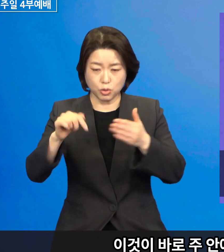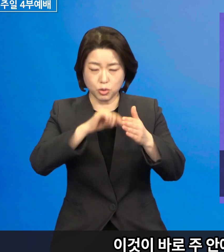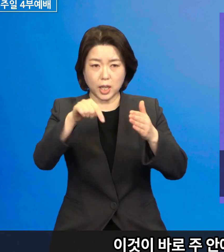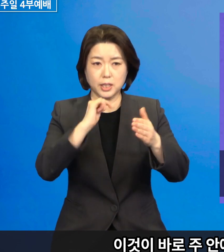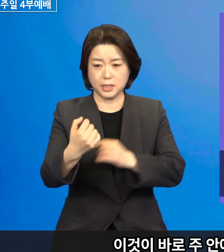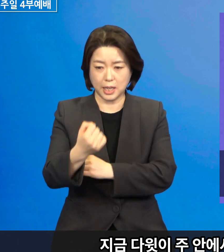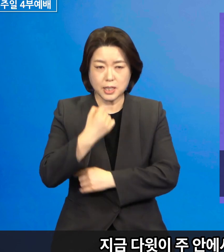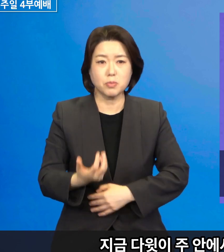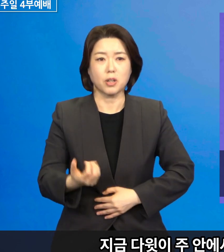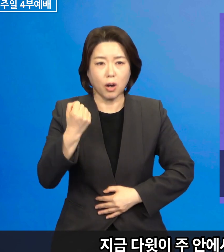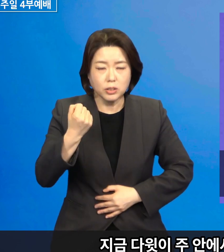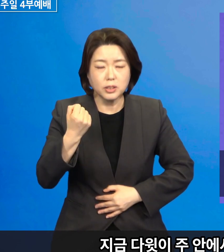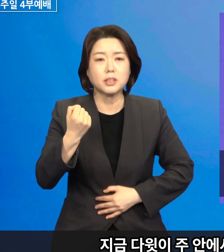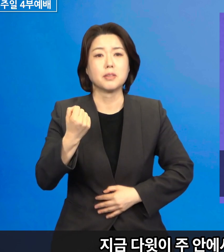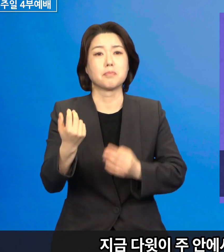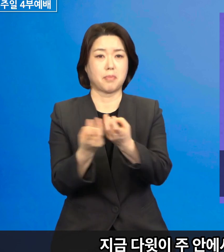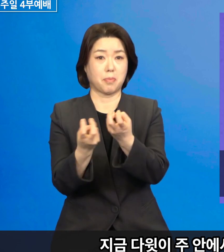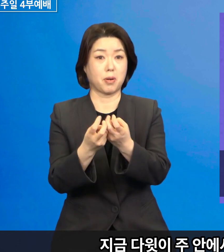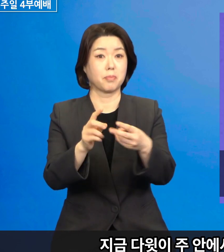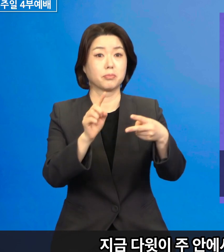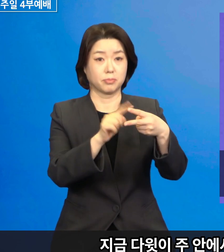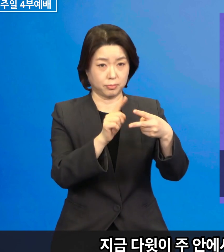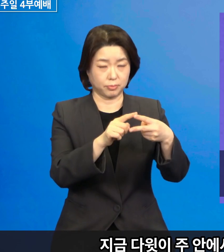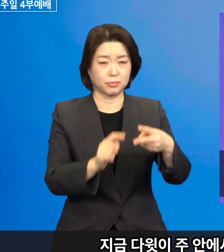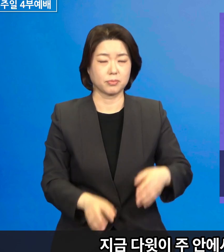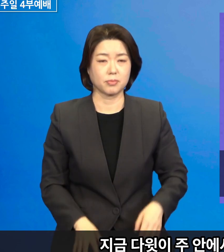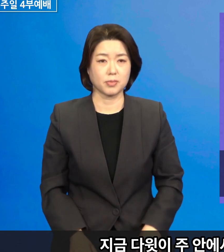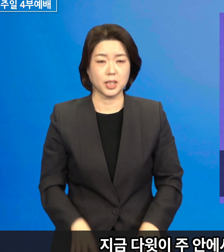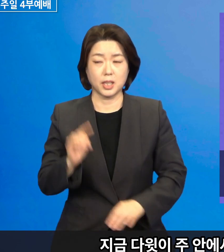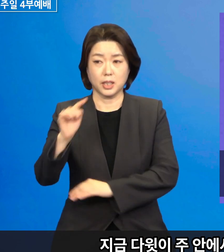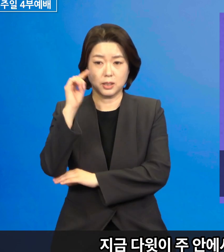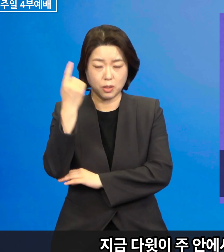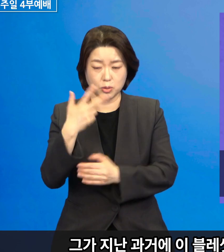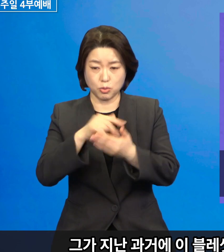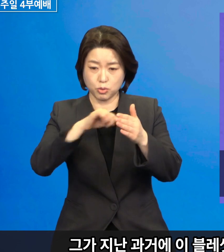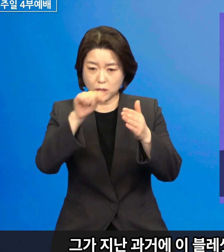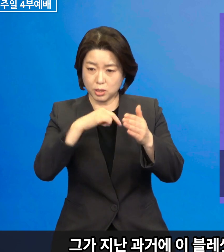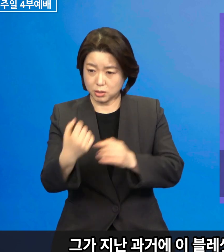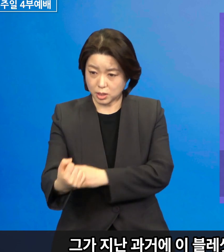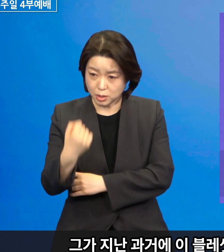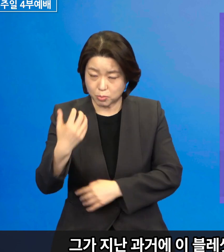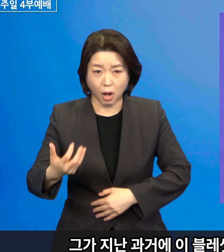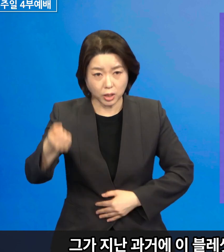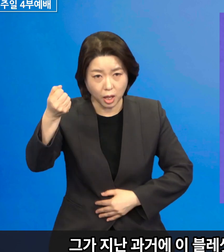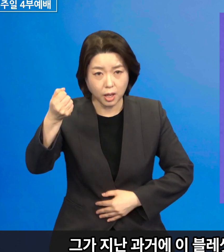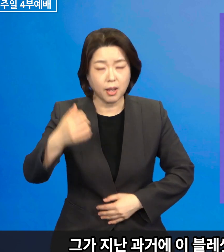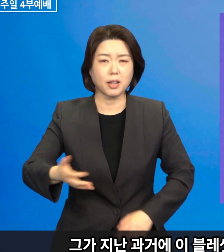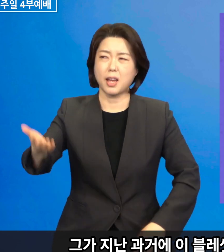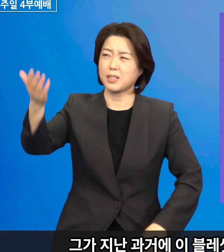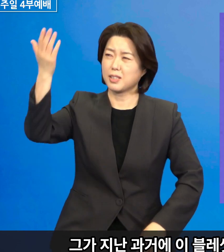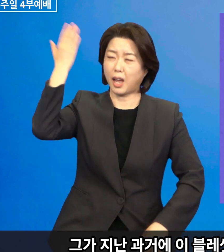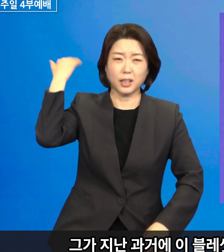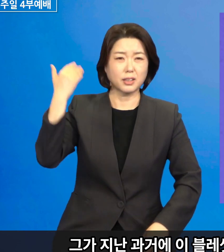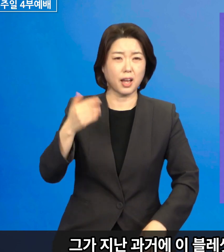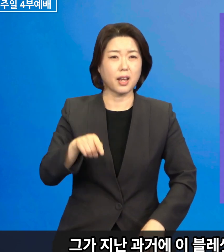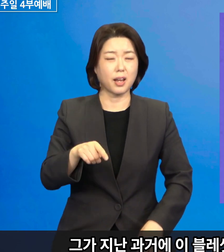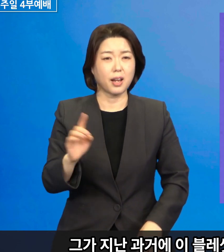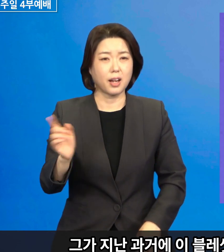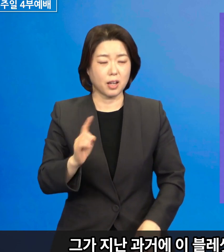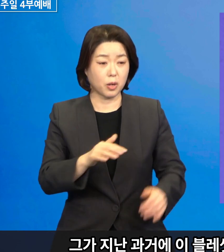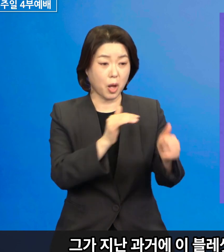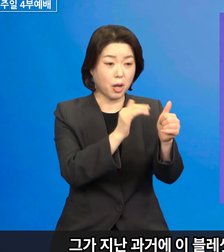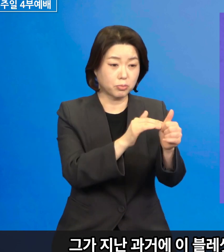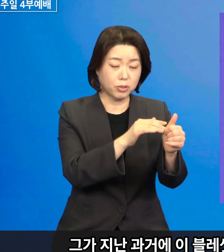안에서 힘을 얻는 거예요. 지금 다윗이 주 안에서 힘을 얻었다는 얘기는 그가 지난 과거의 이